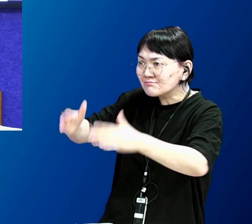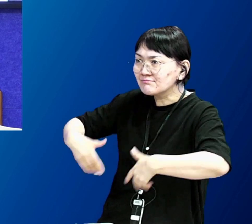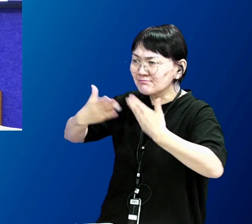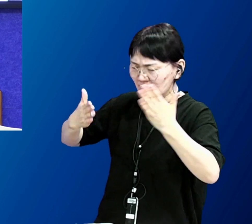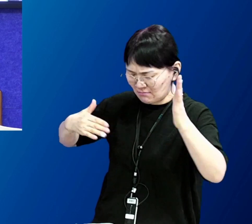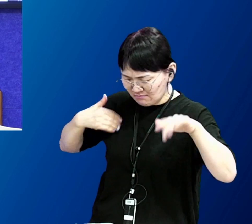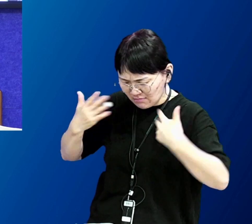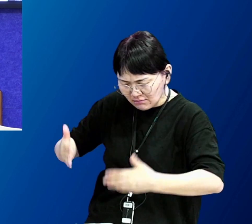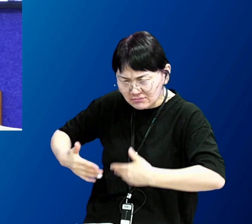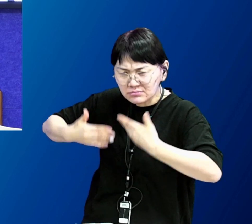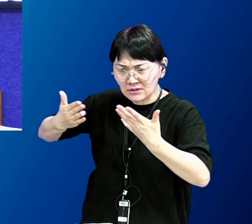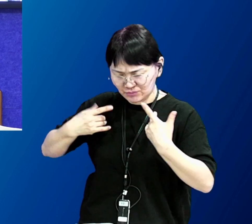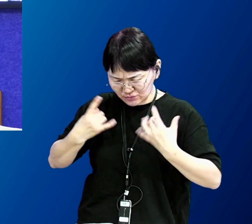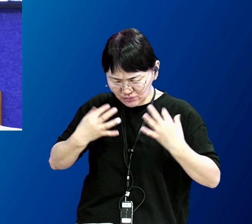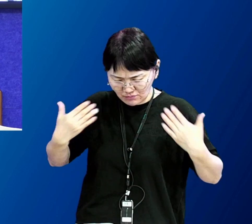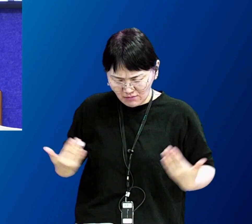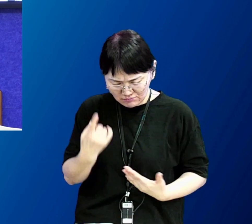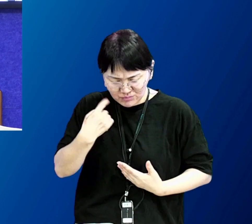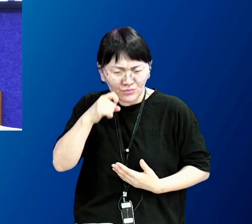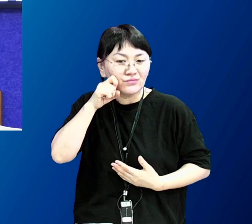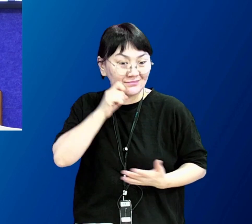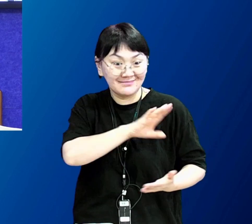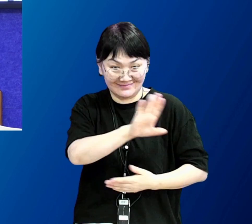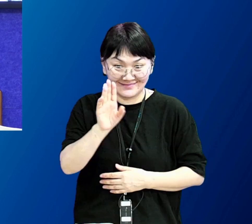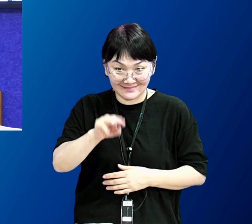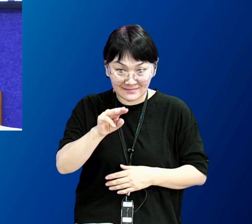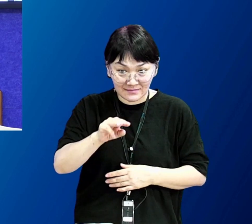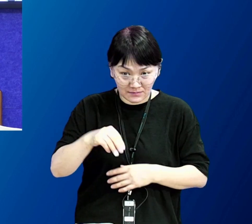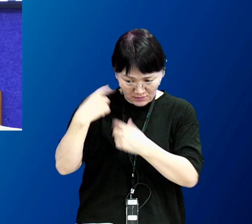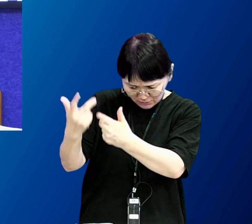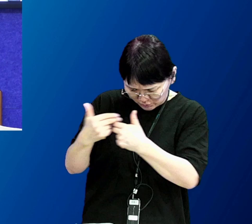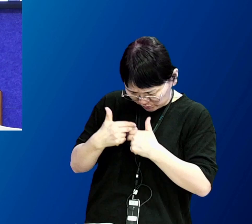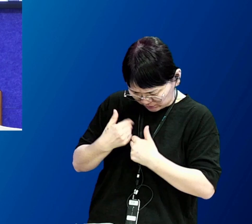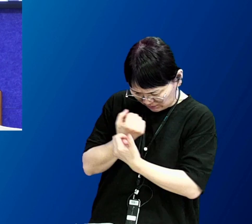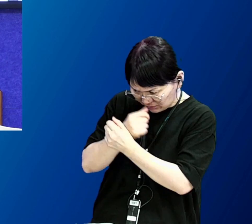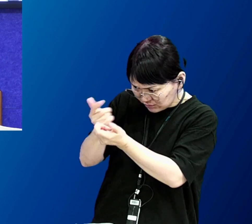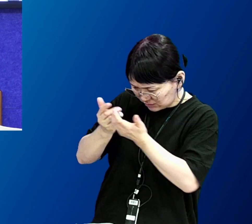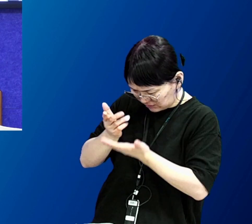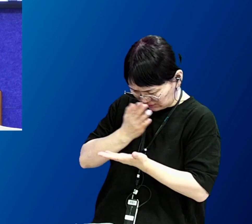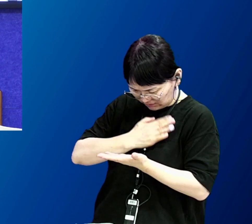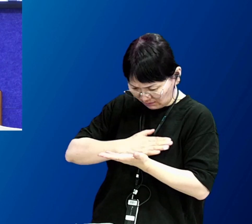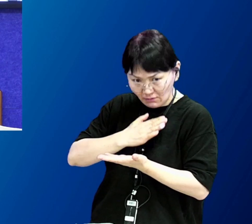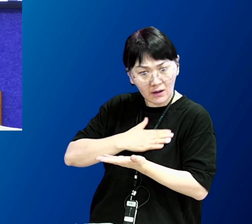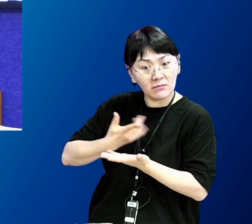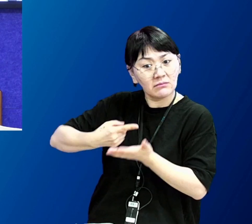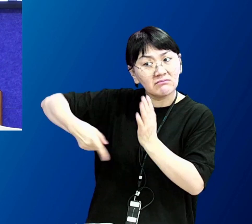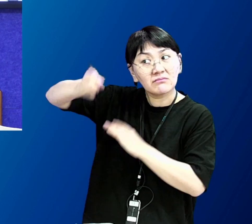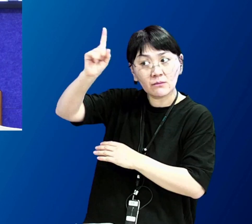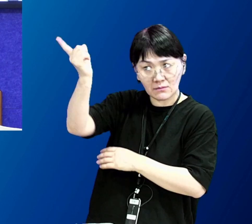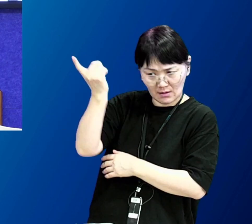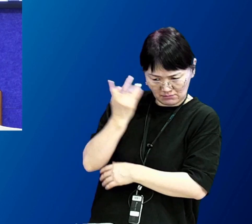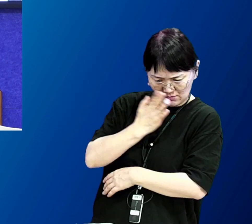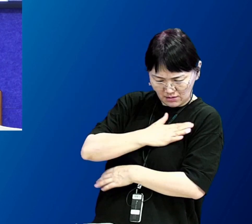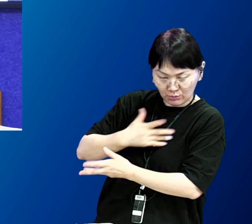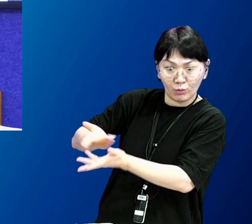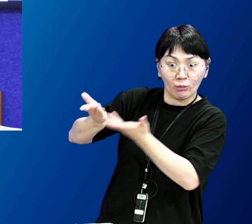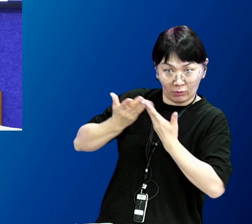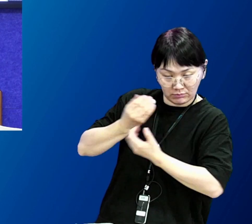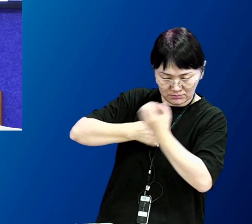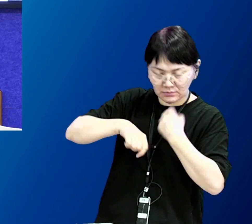амьдрахыг хүсдэг. Намайг хайрсан тэр хайрыг нь тэр эхлээд биднийг хайрсан тул бид ч